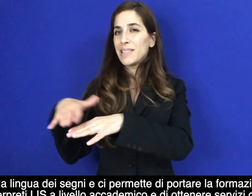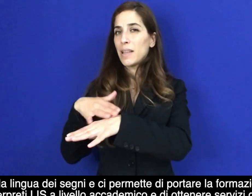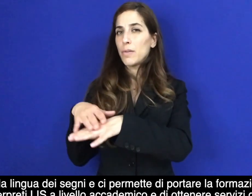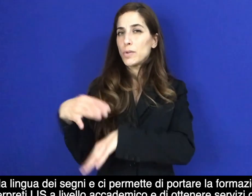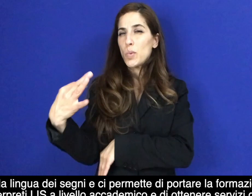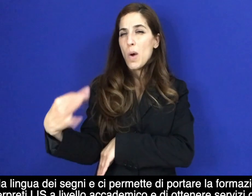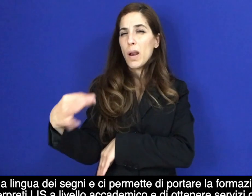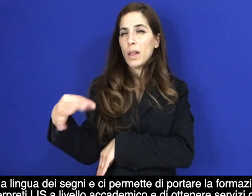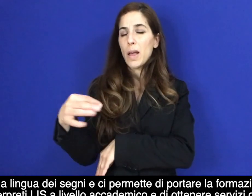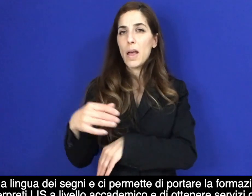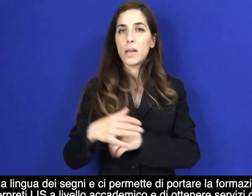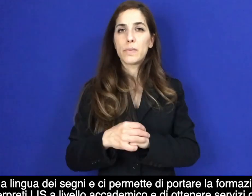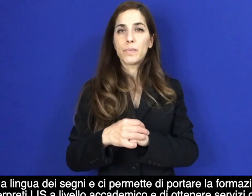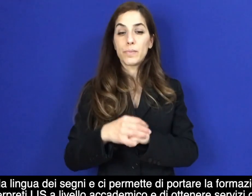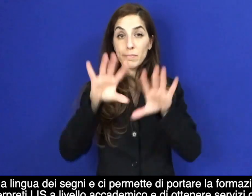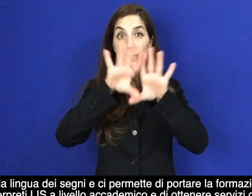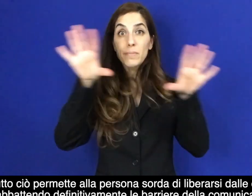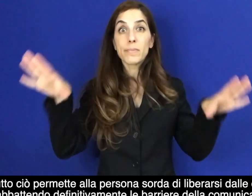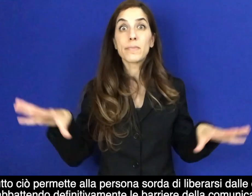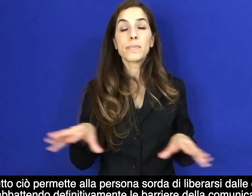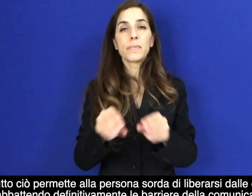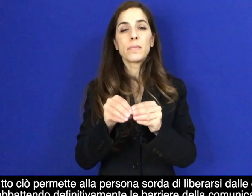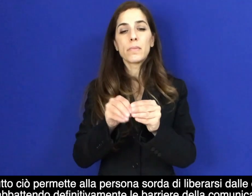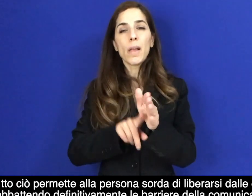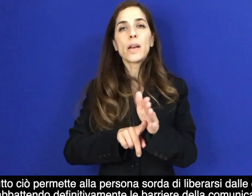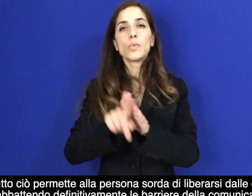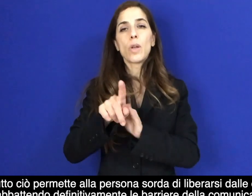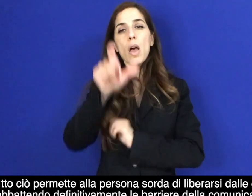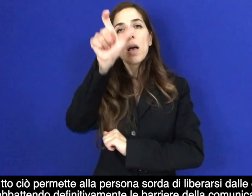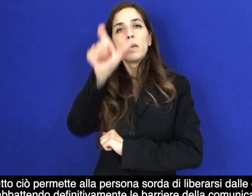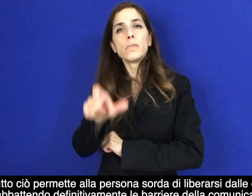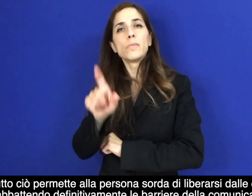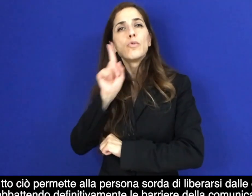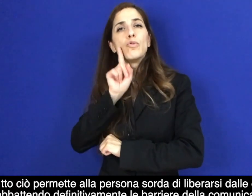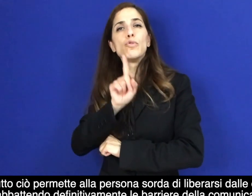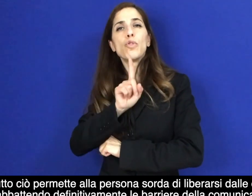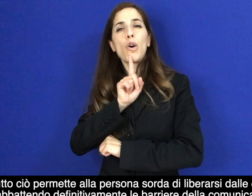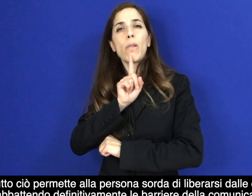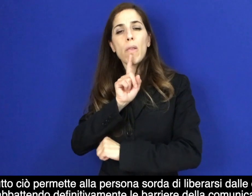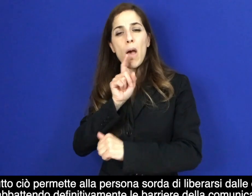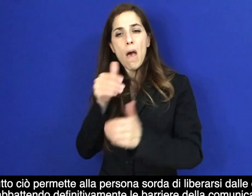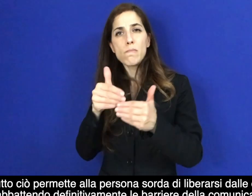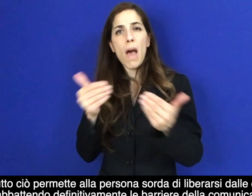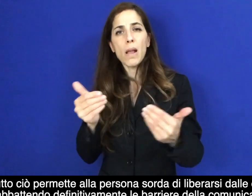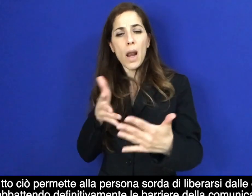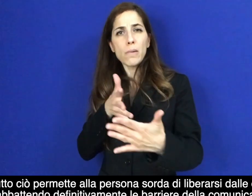ottenere così servizi di qualità tutto ciò permette alla persona sorta di liberarsi dalle difficoltà